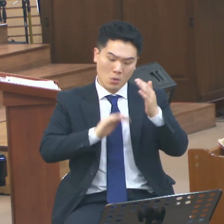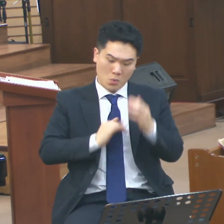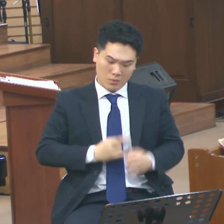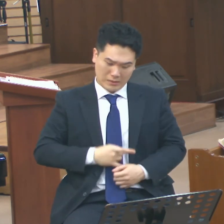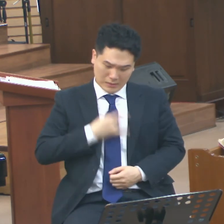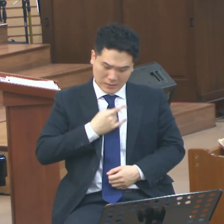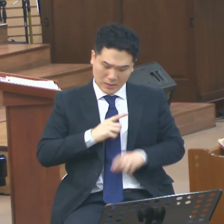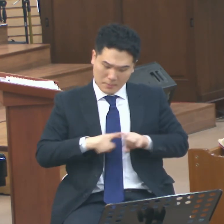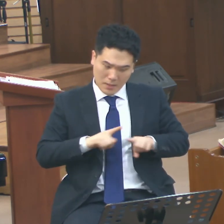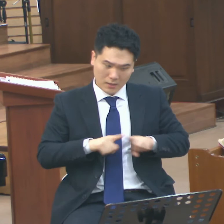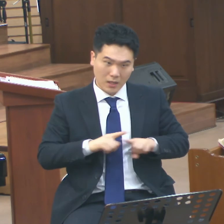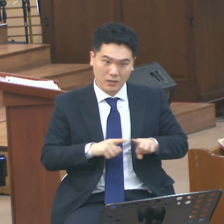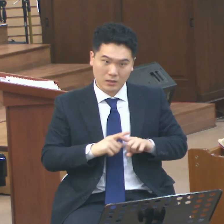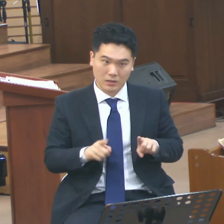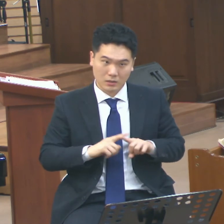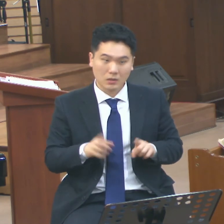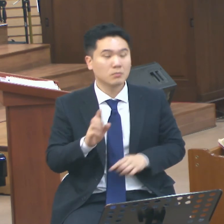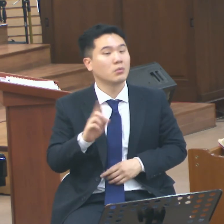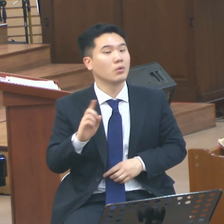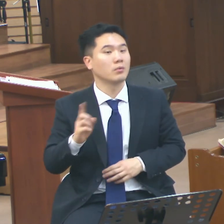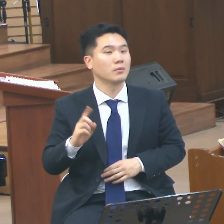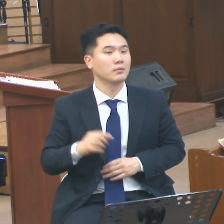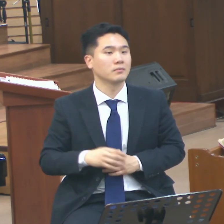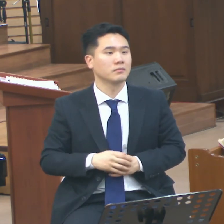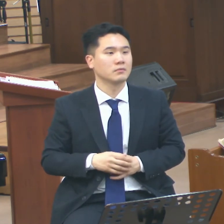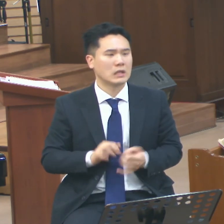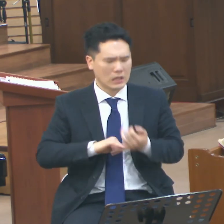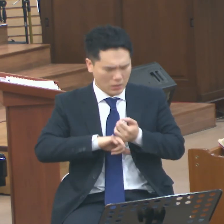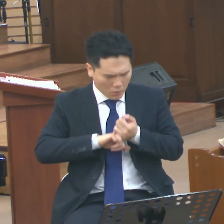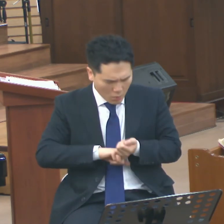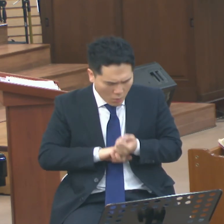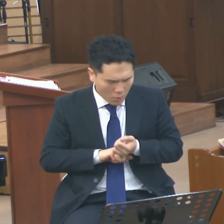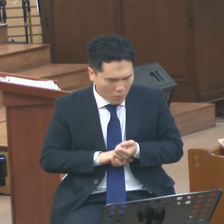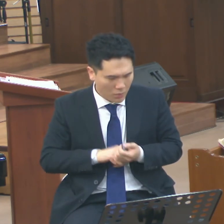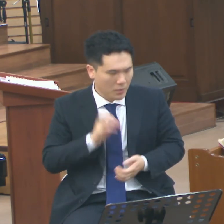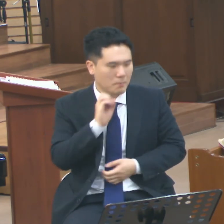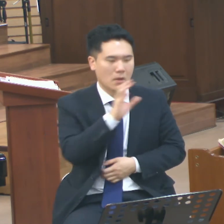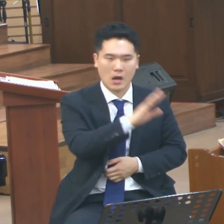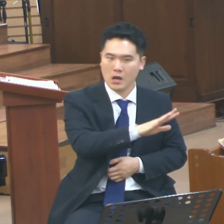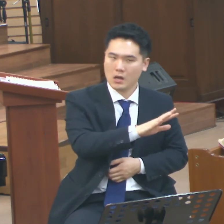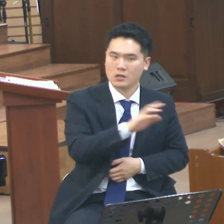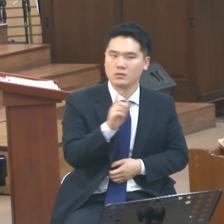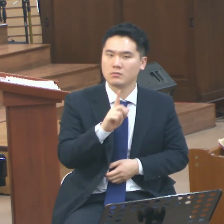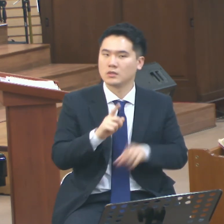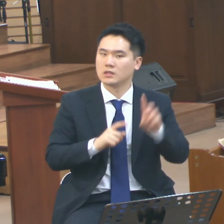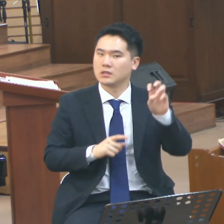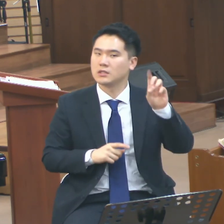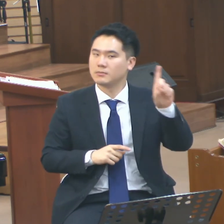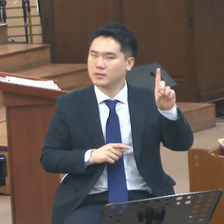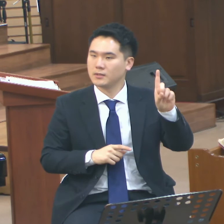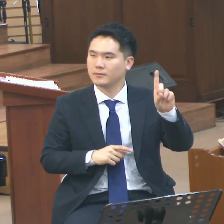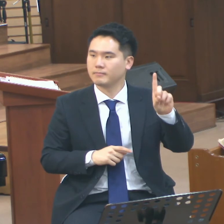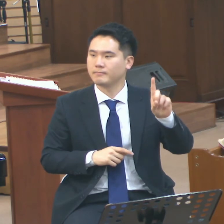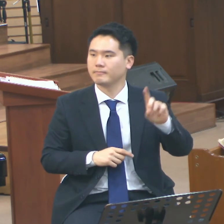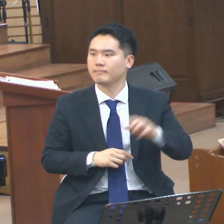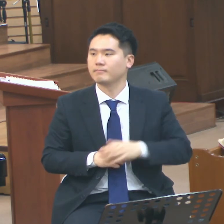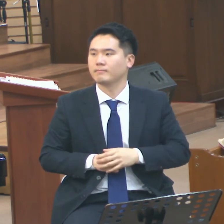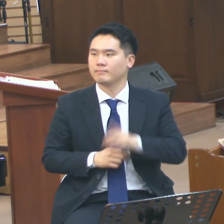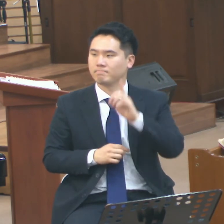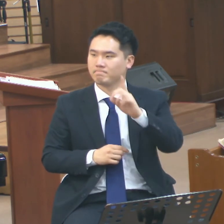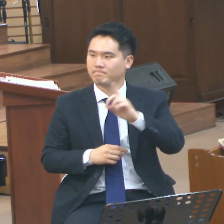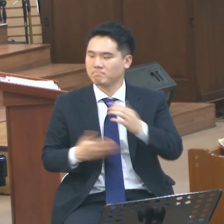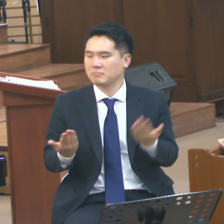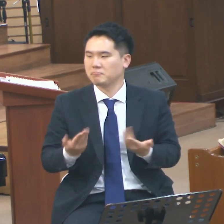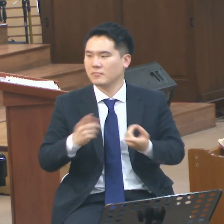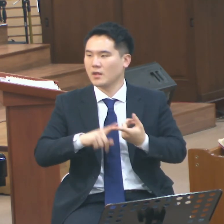얘기 안 하고 기다리고 그건 아니에요. 꼭 얘기해야 될 때는 얘기를 하는데 21절에 한 가지 일에 대한